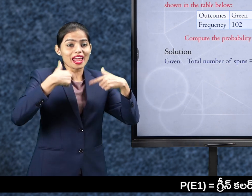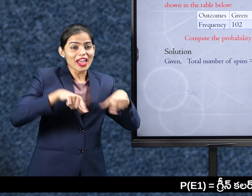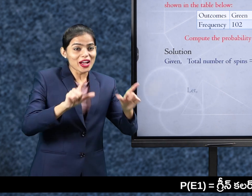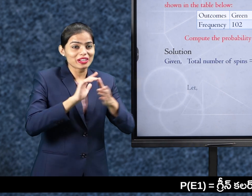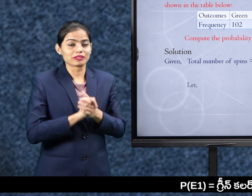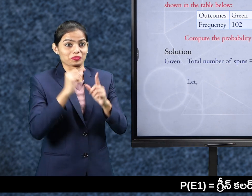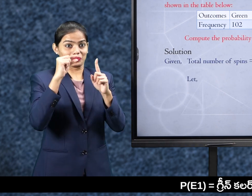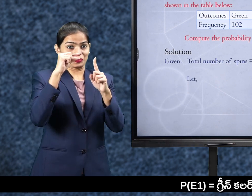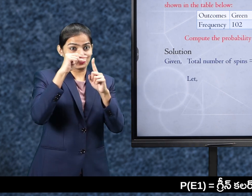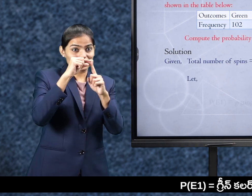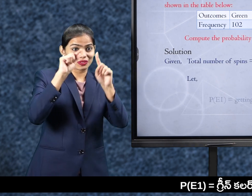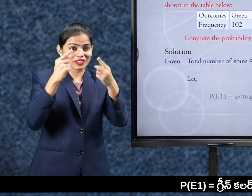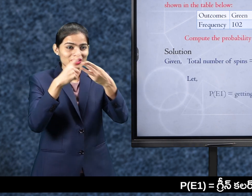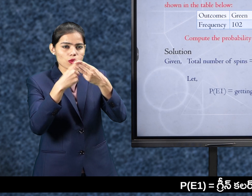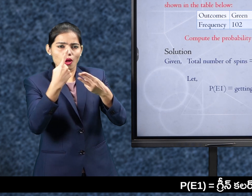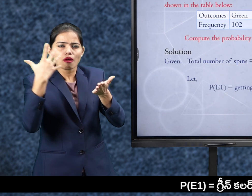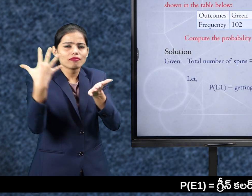PE1 అంటే గ్రీన్ కలర్ రావటం,